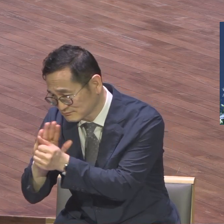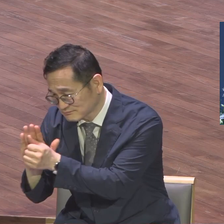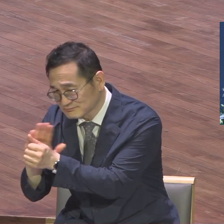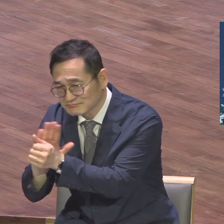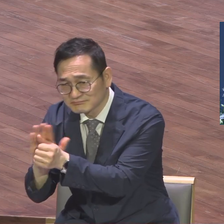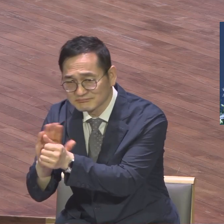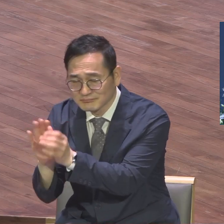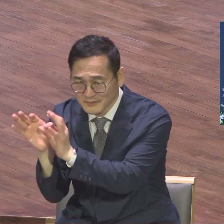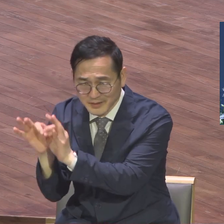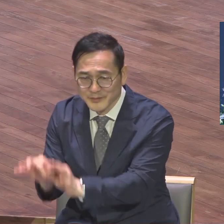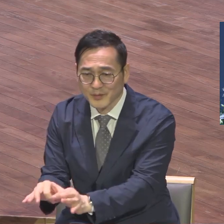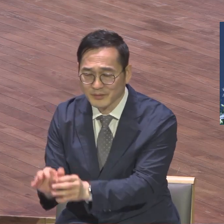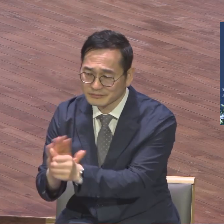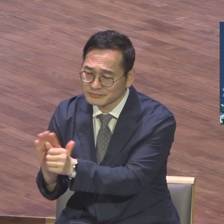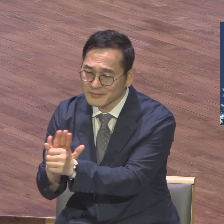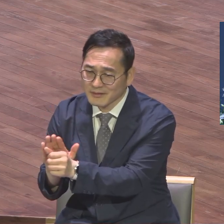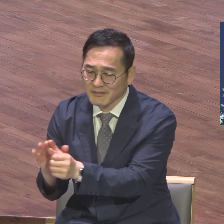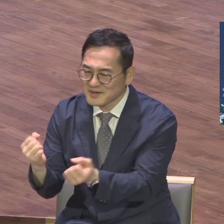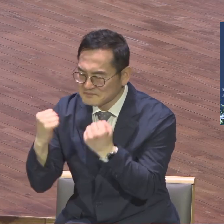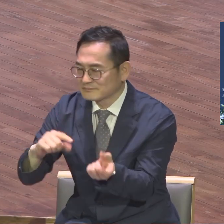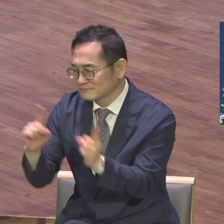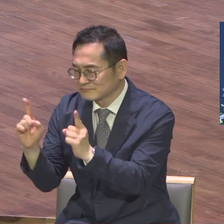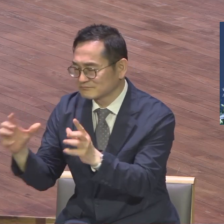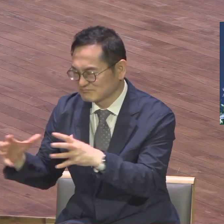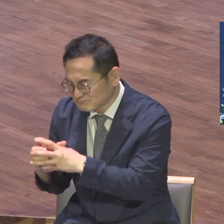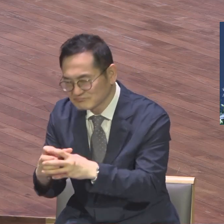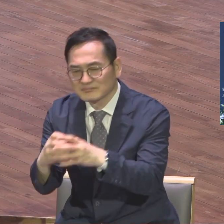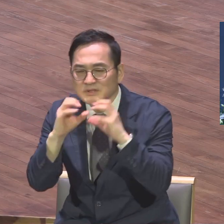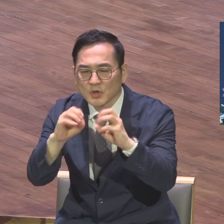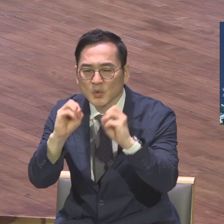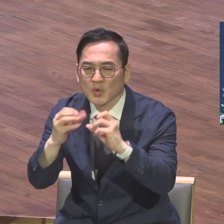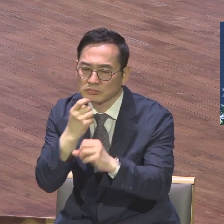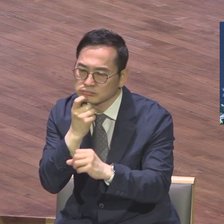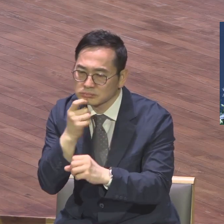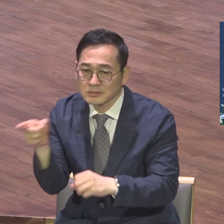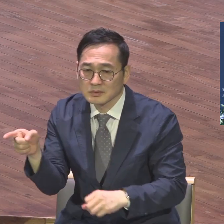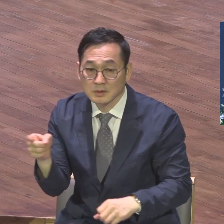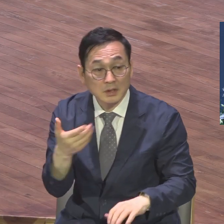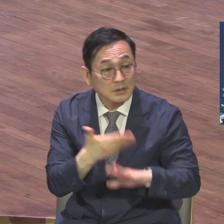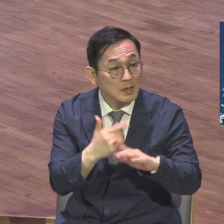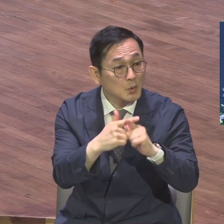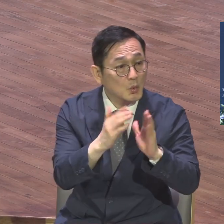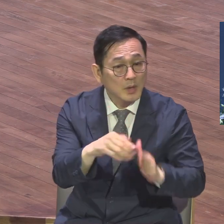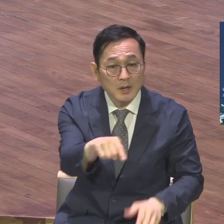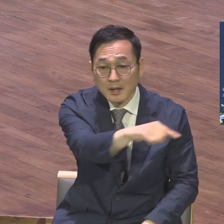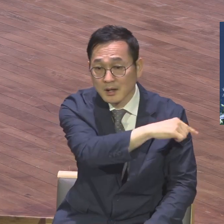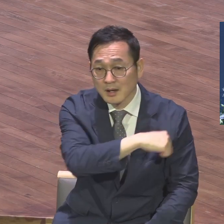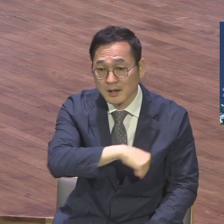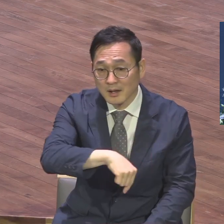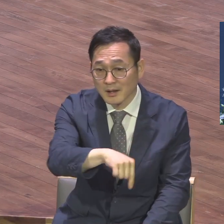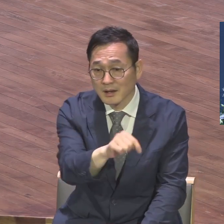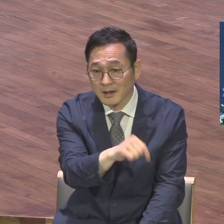돼요. 이거는요, 어느 교회가